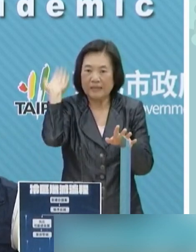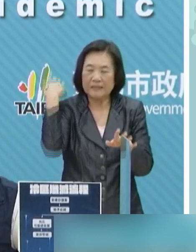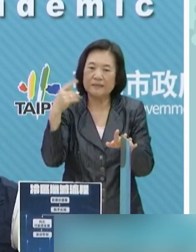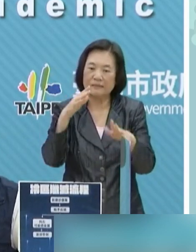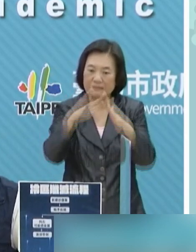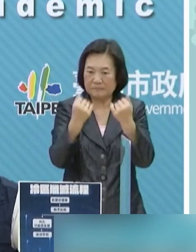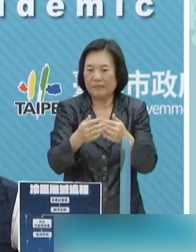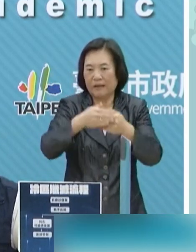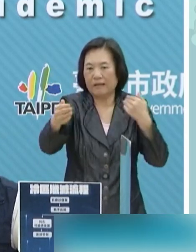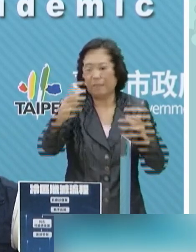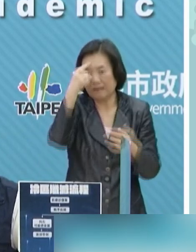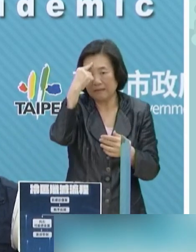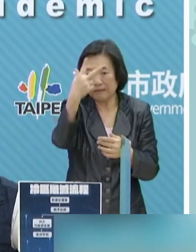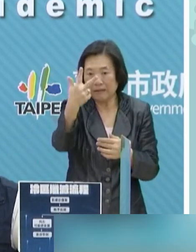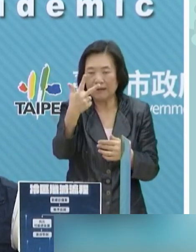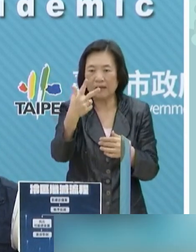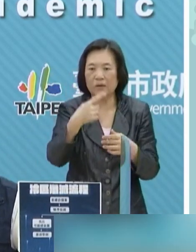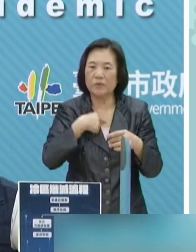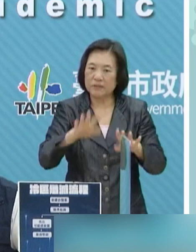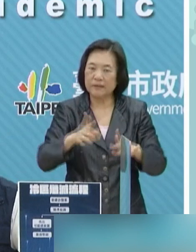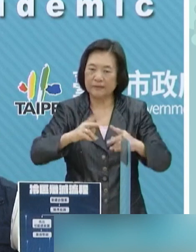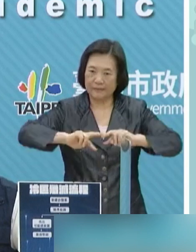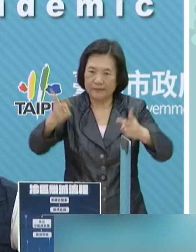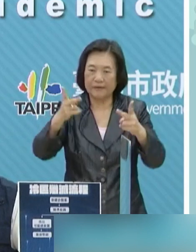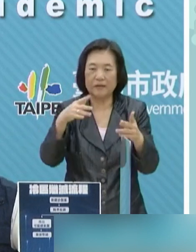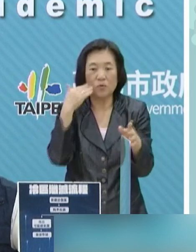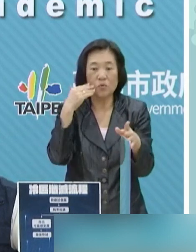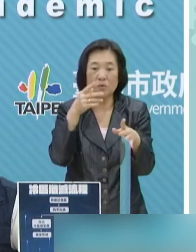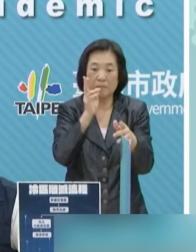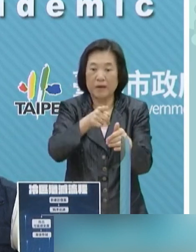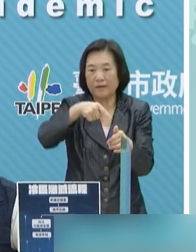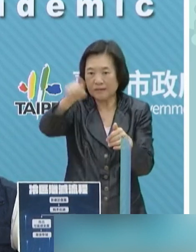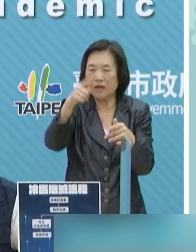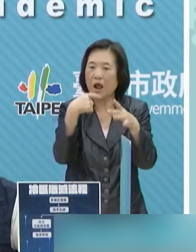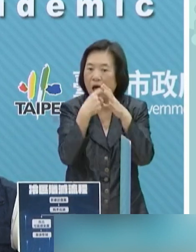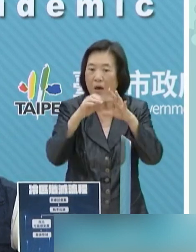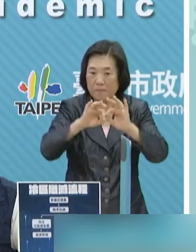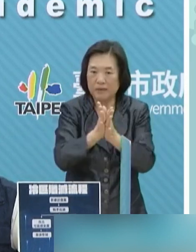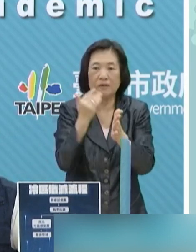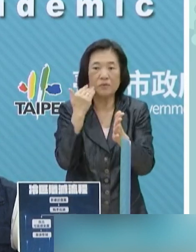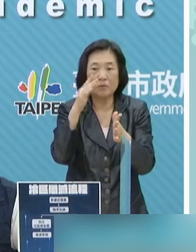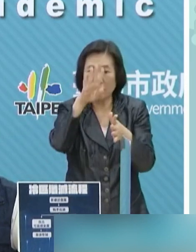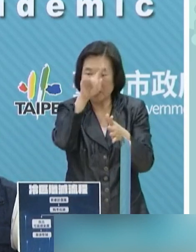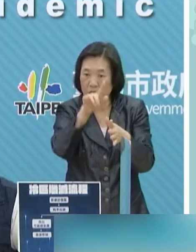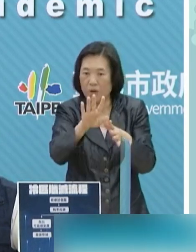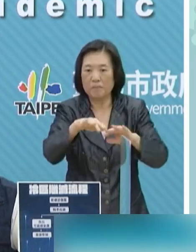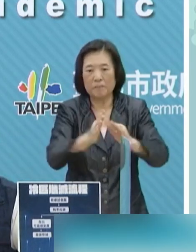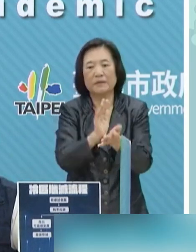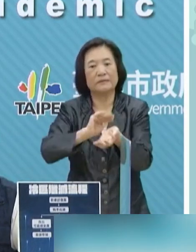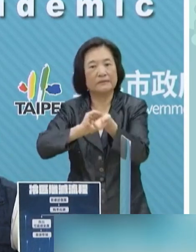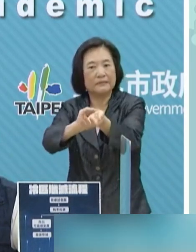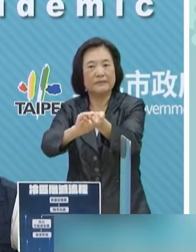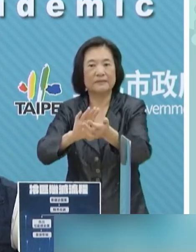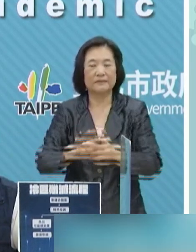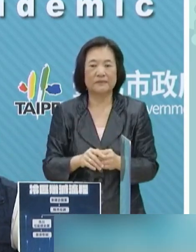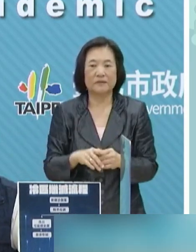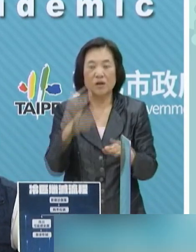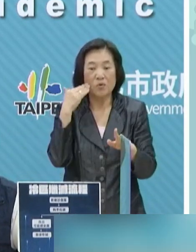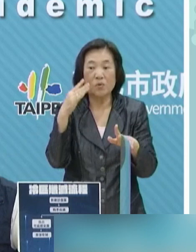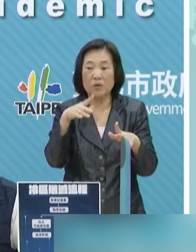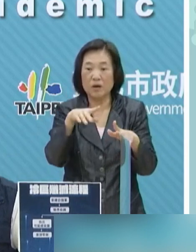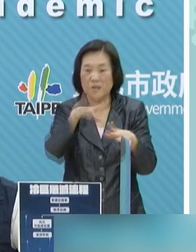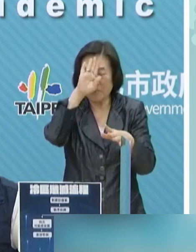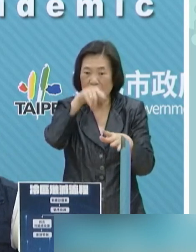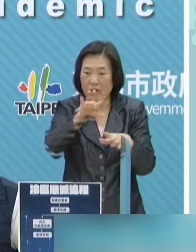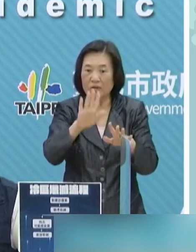前2天3天，哦，你接触过哪些人？那我们通常就把那些人通知他们，如果愿意来做